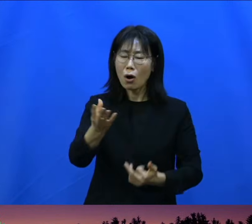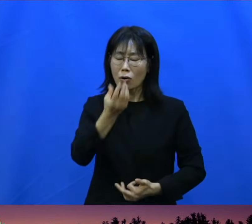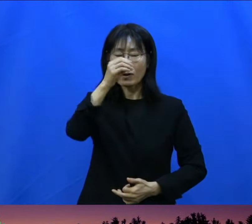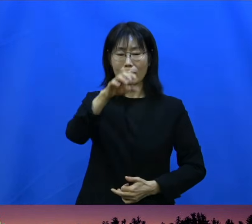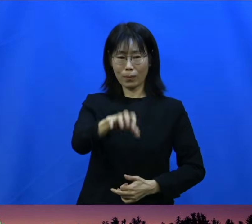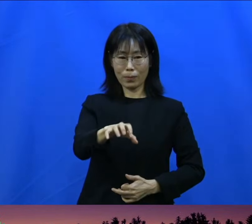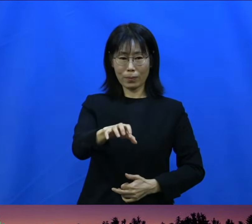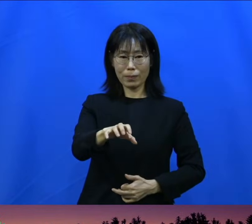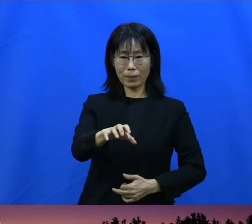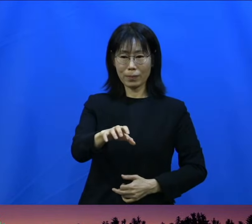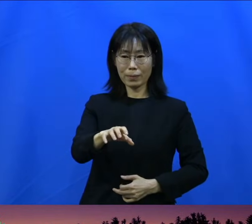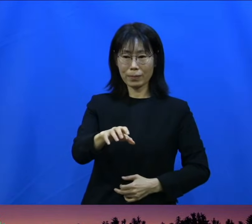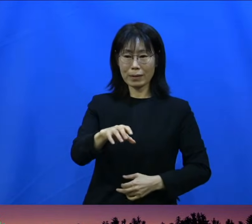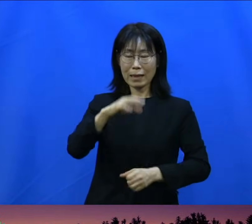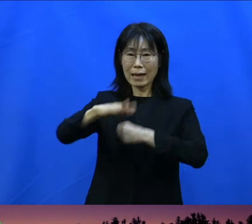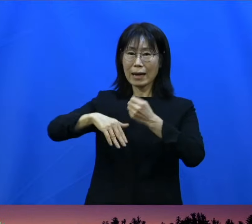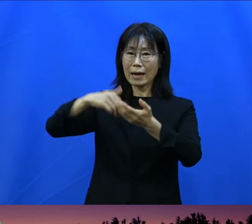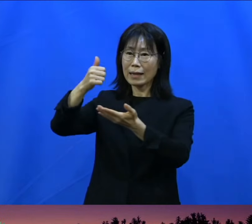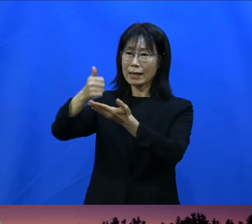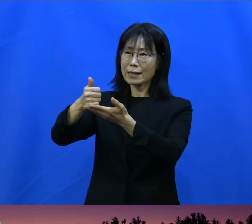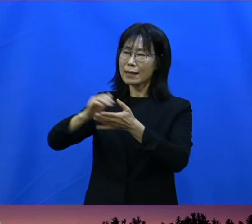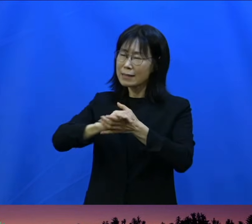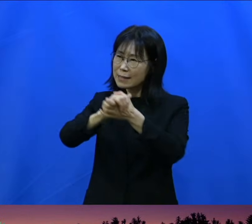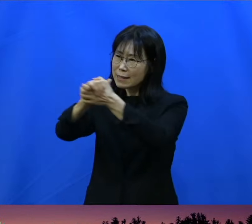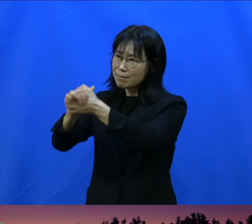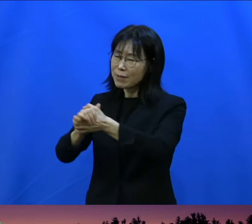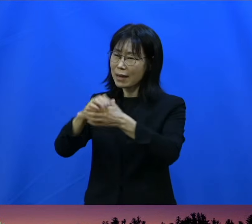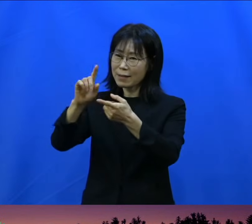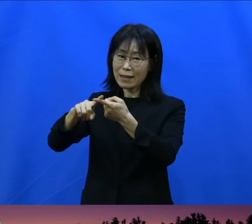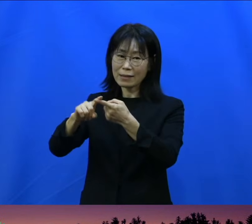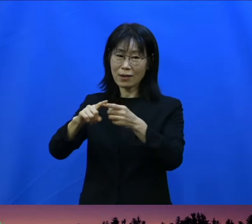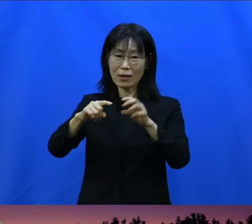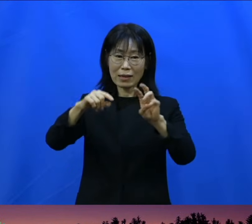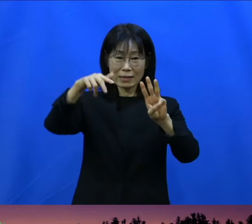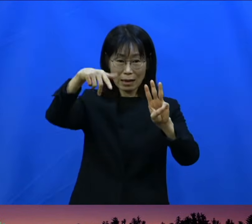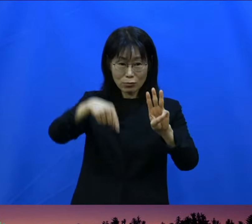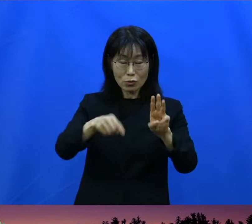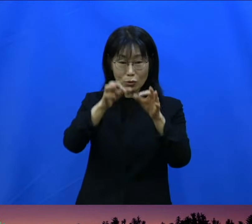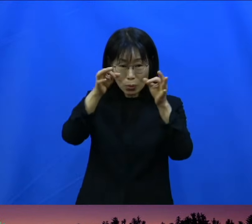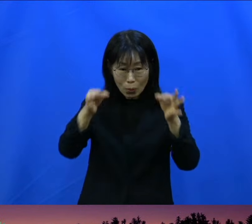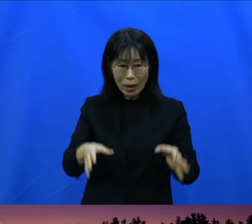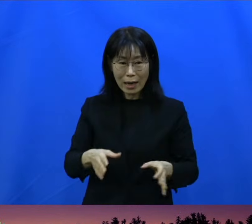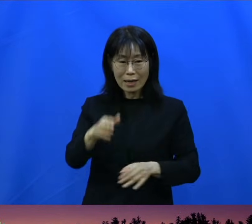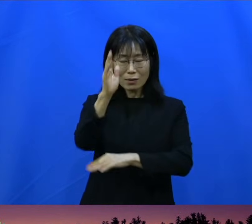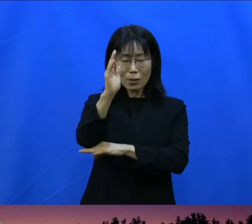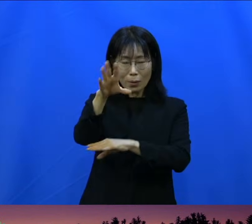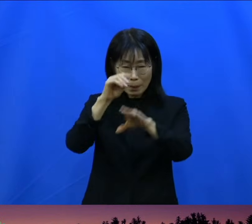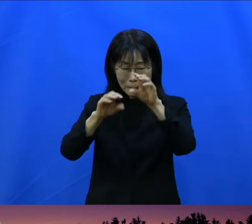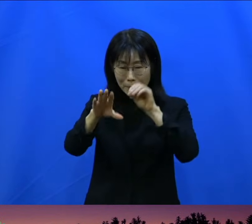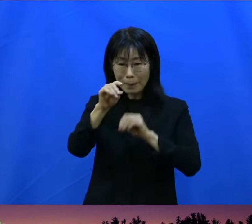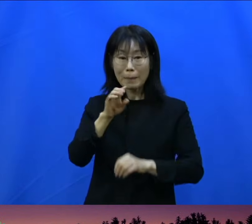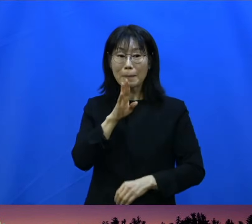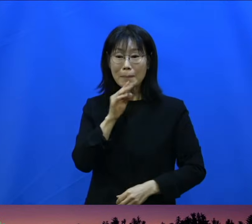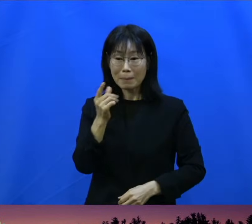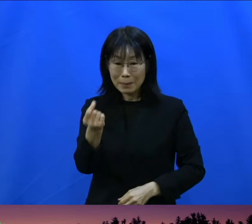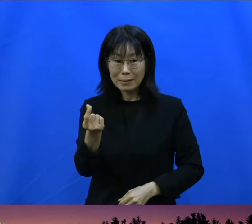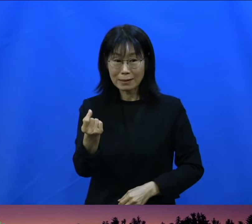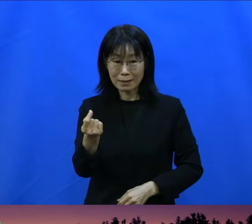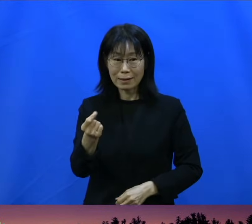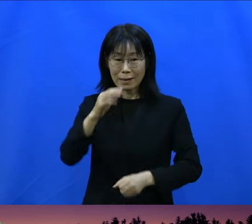여러분, 하나님과 친밀함을 3주 동안 다루었어요. 이 친밀함의 세계로 나가면 결국은 관건은 이 거룩이에요. 성결한